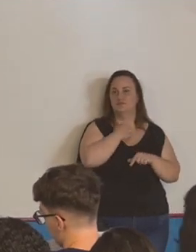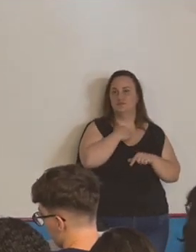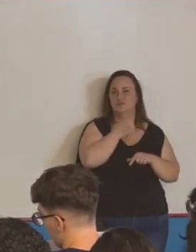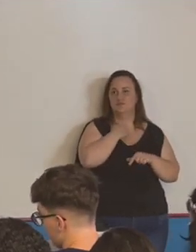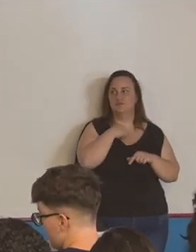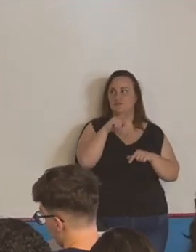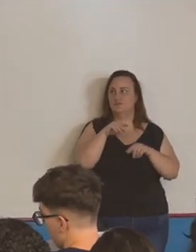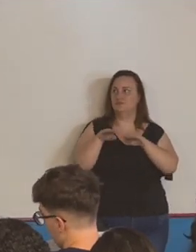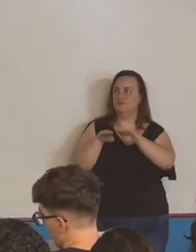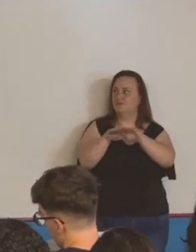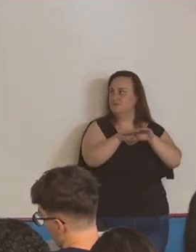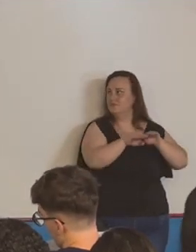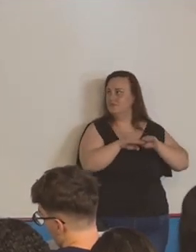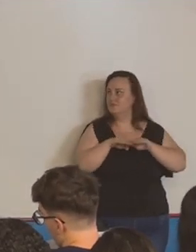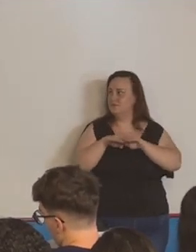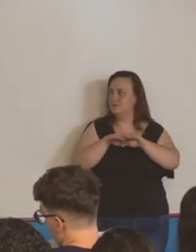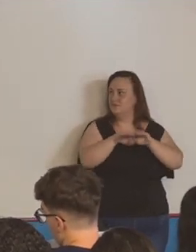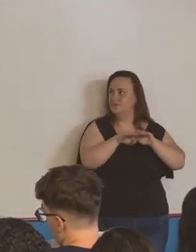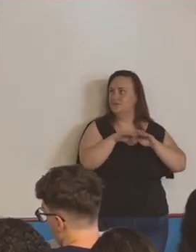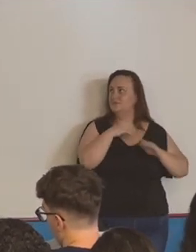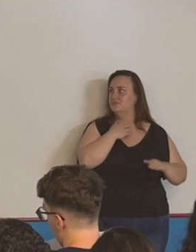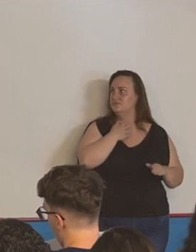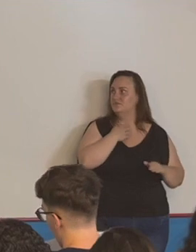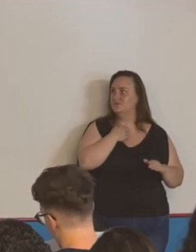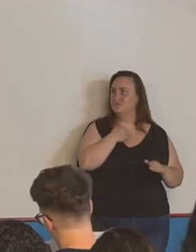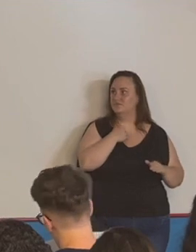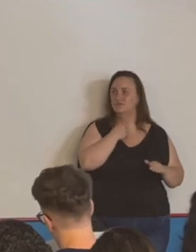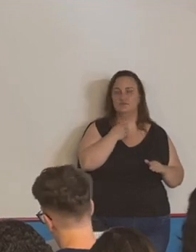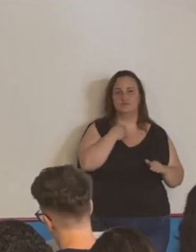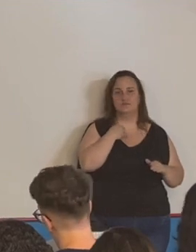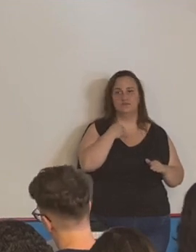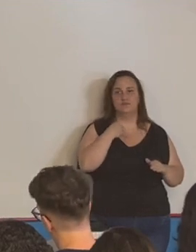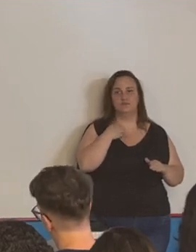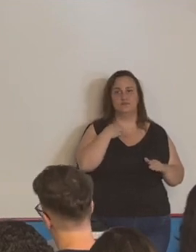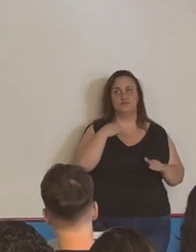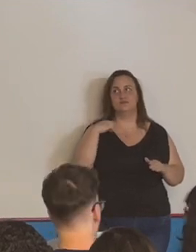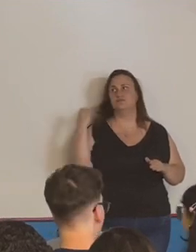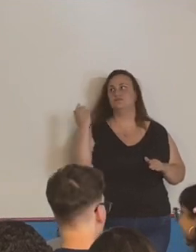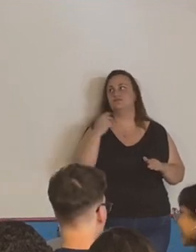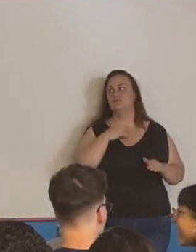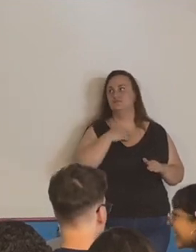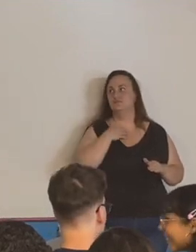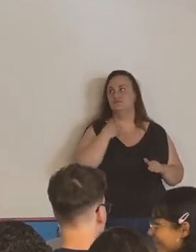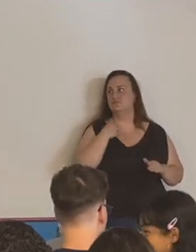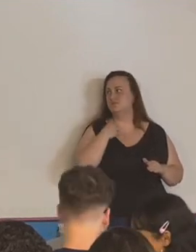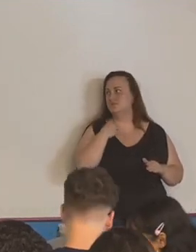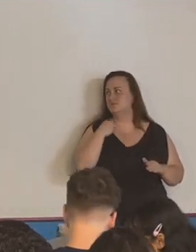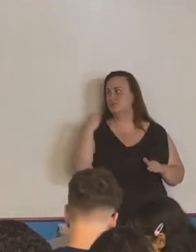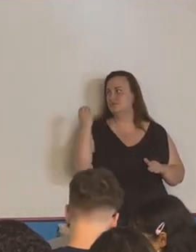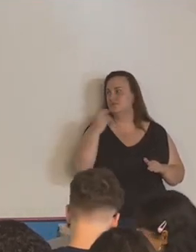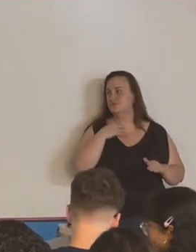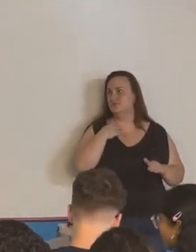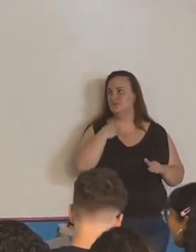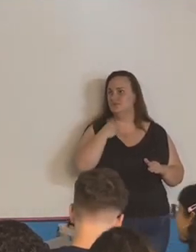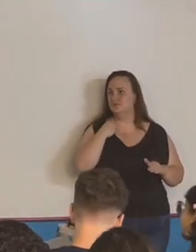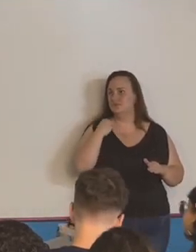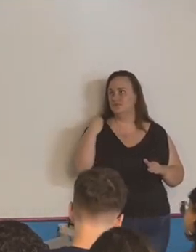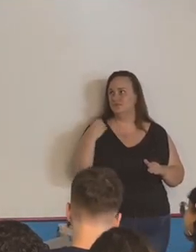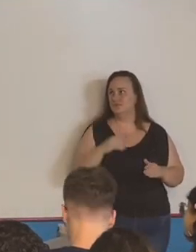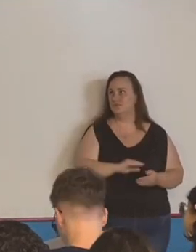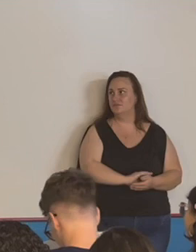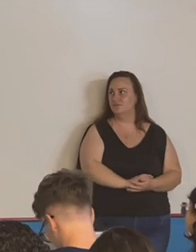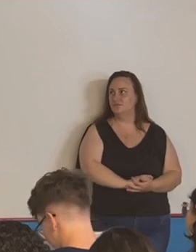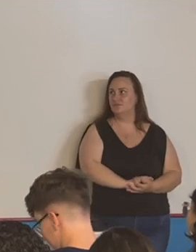reconhecer uma pintura e você olhar ela do seu canto superior esquerdo e você fazer a leitura da pintura